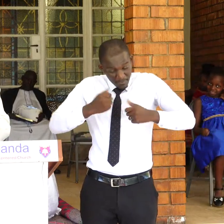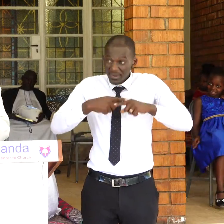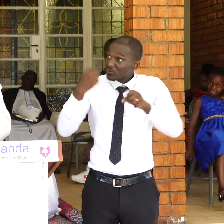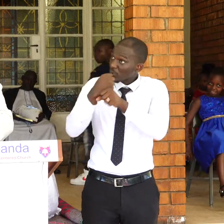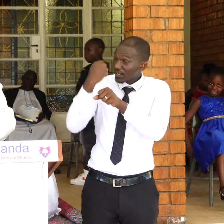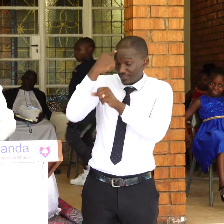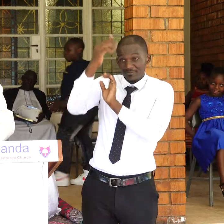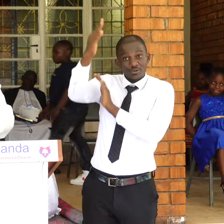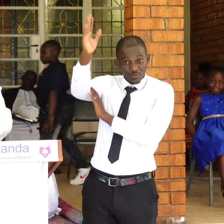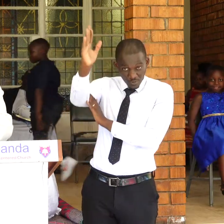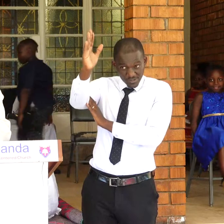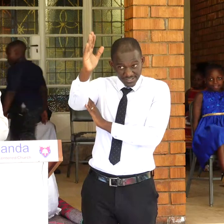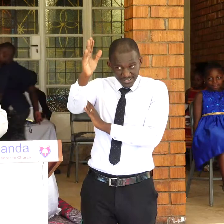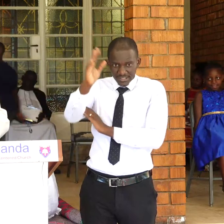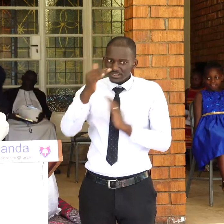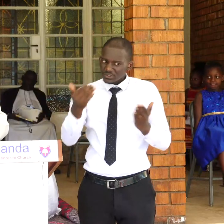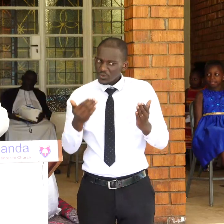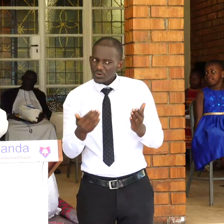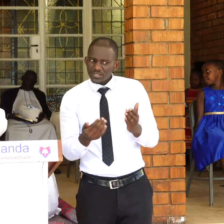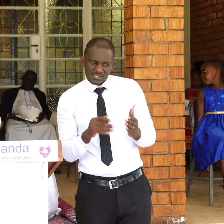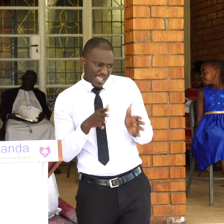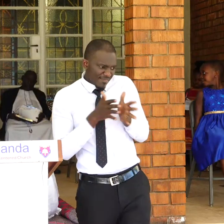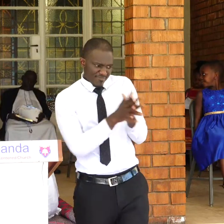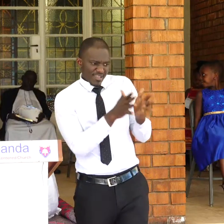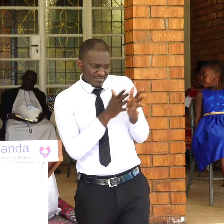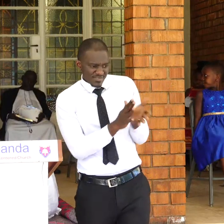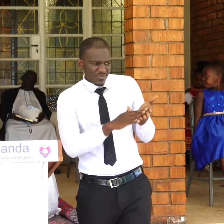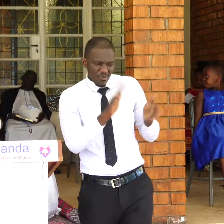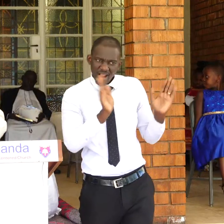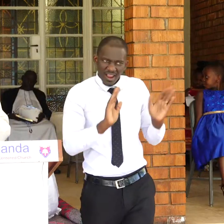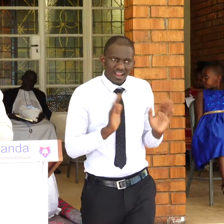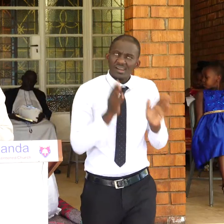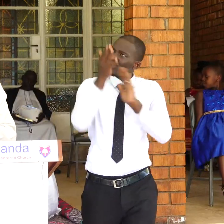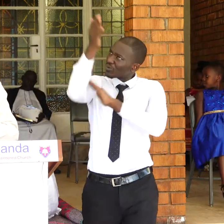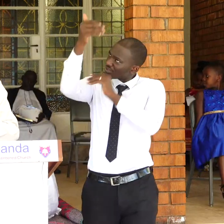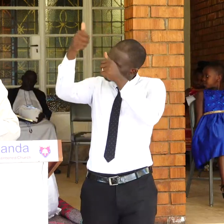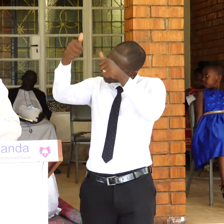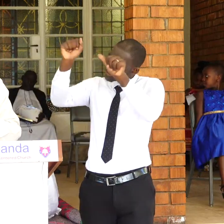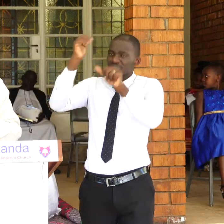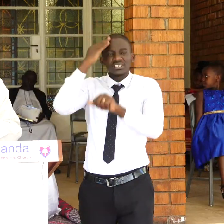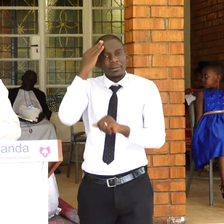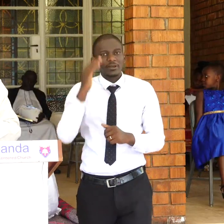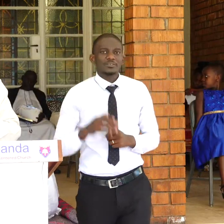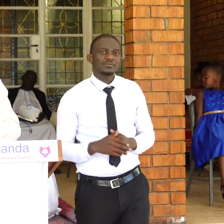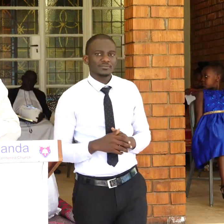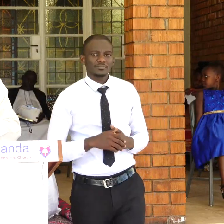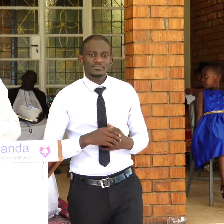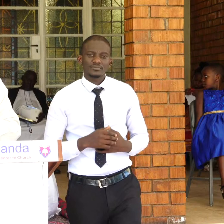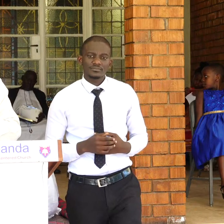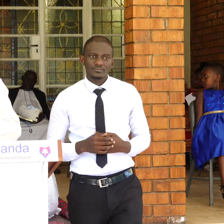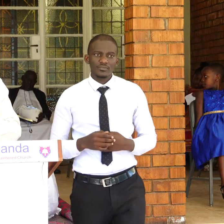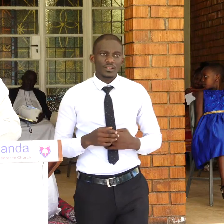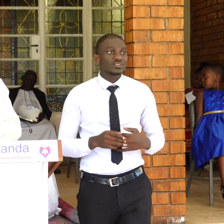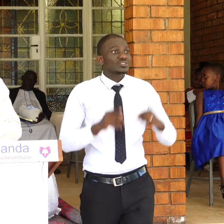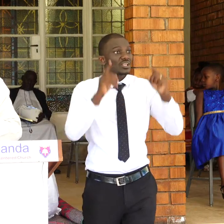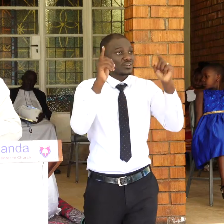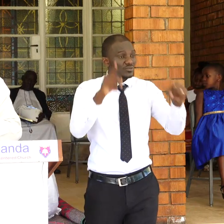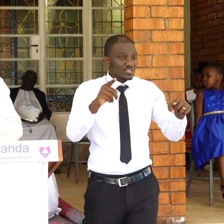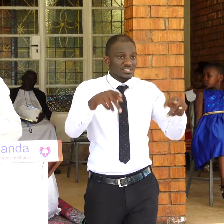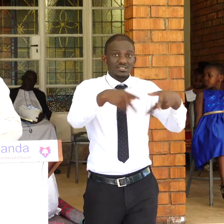akikolera Katonda, teyeetaaga kwewozaako nnyo. Katonda anaakola ki? Aneefunira. Ne batuuka mu